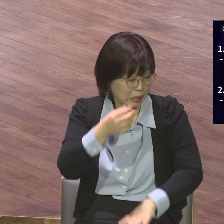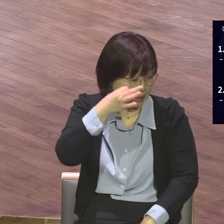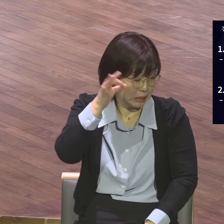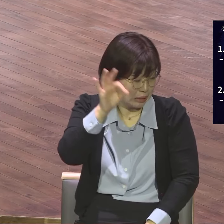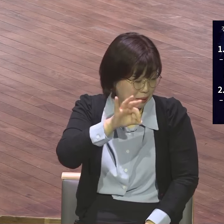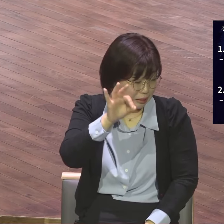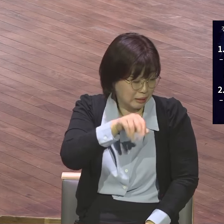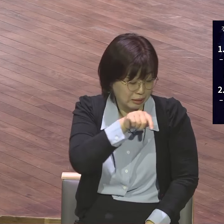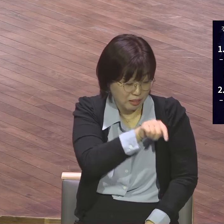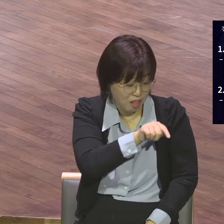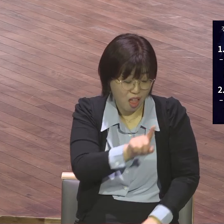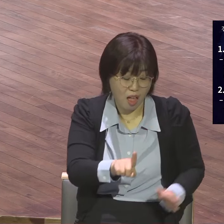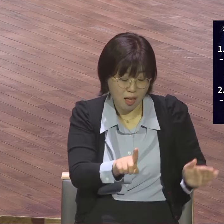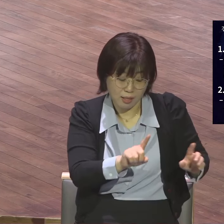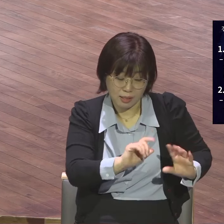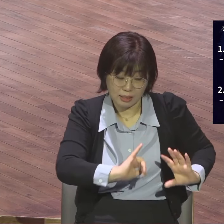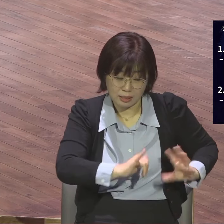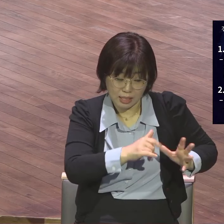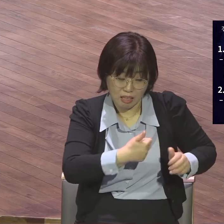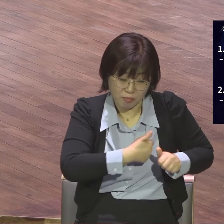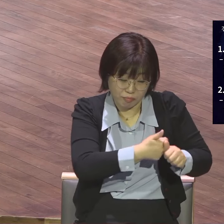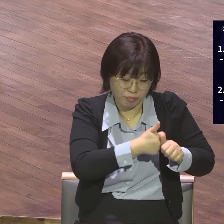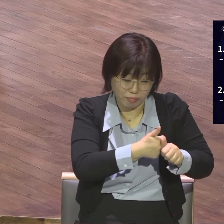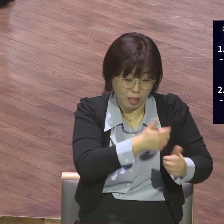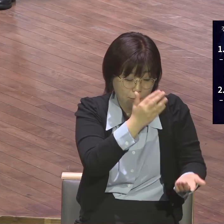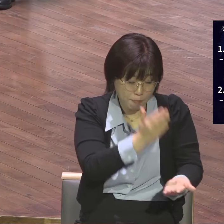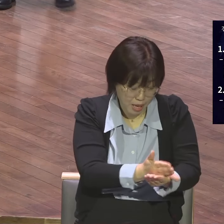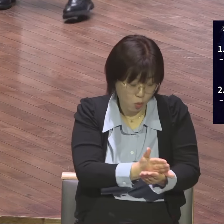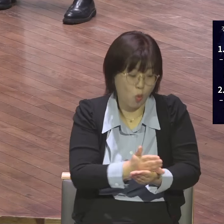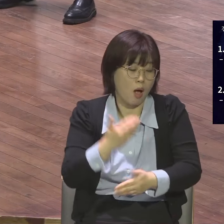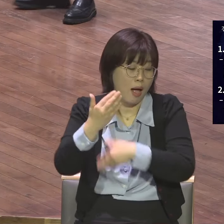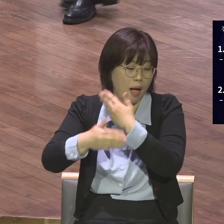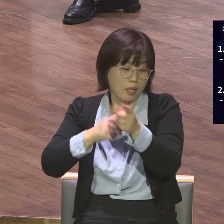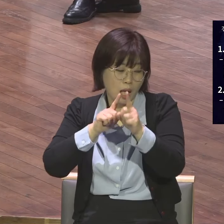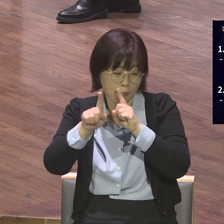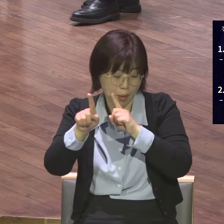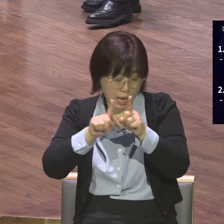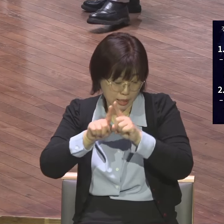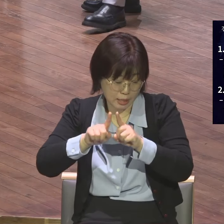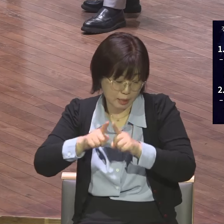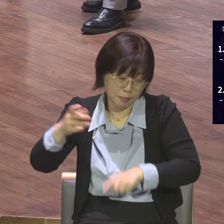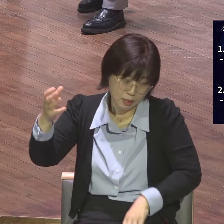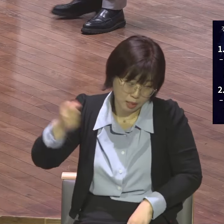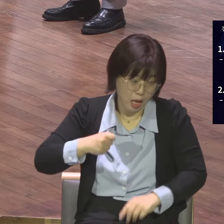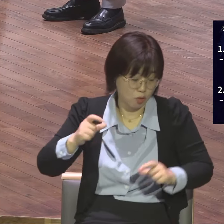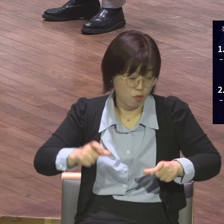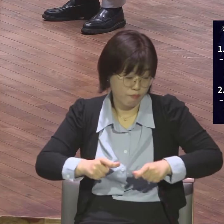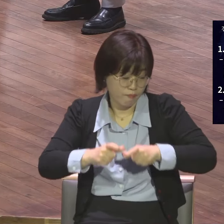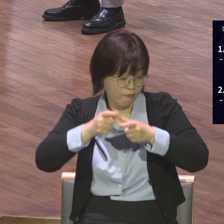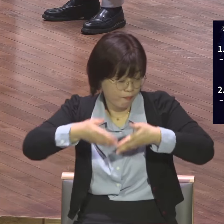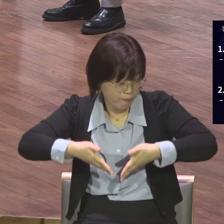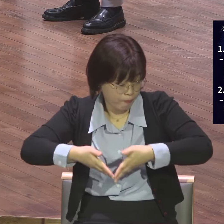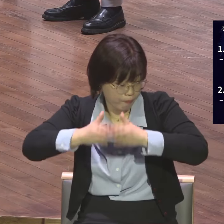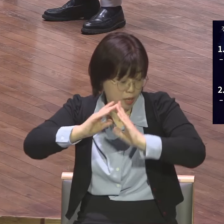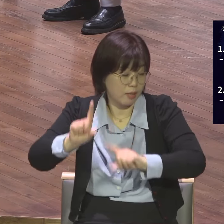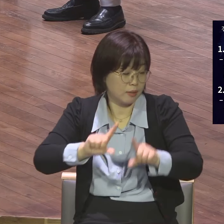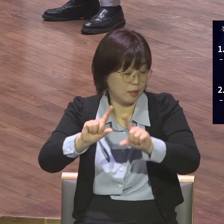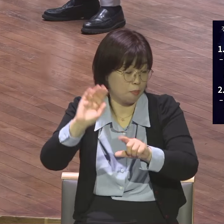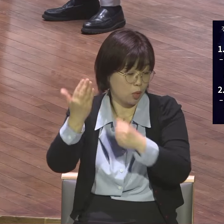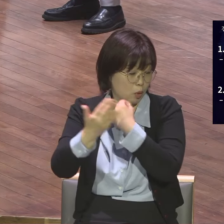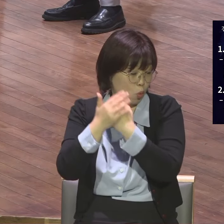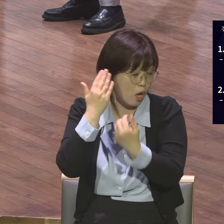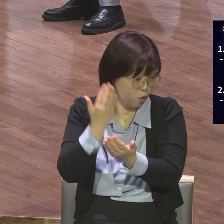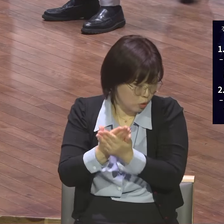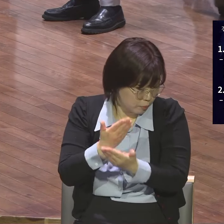하시고 무너지는 망대가 아니라 영원한 견고한 하나님 말씀 위에 세워진 주님의 인생의